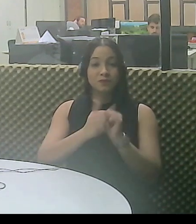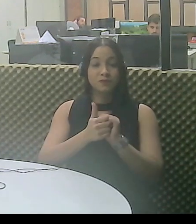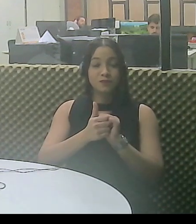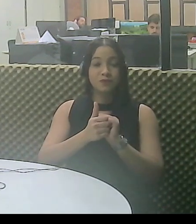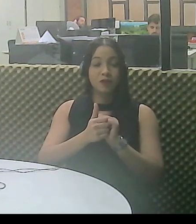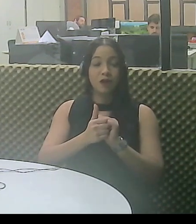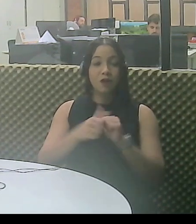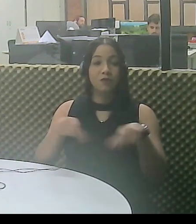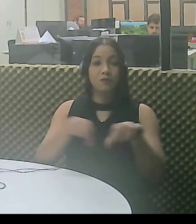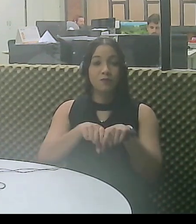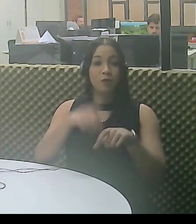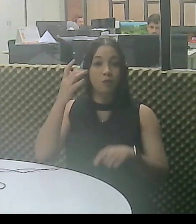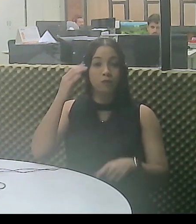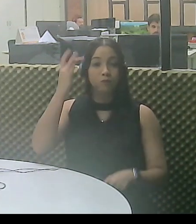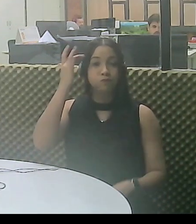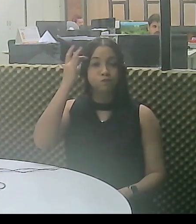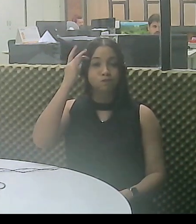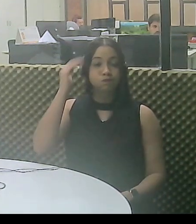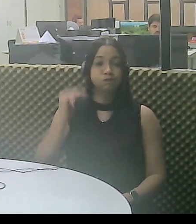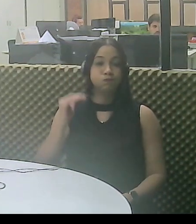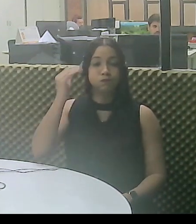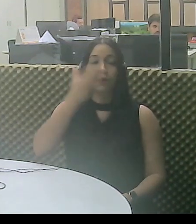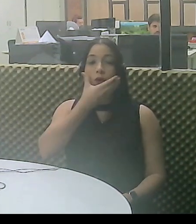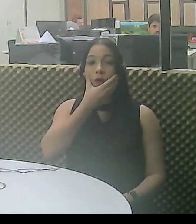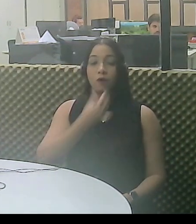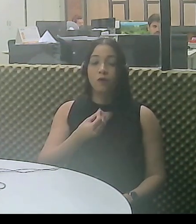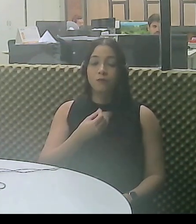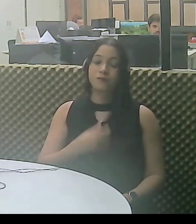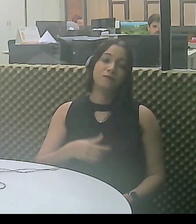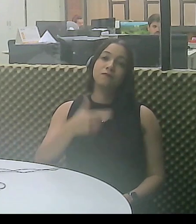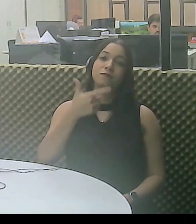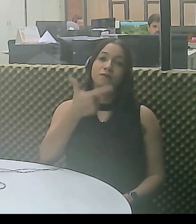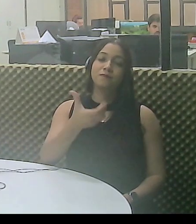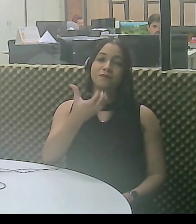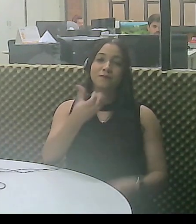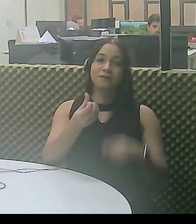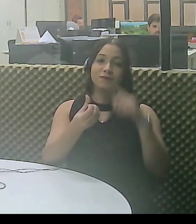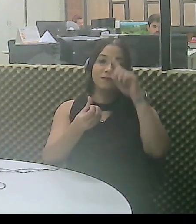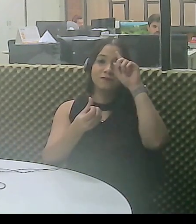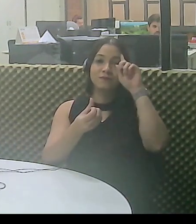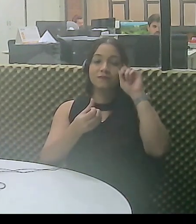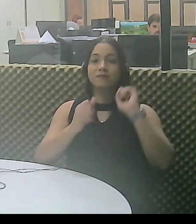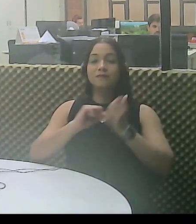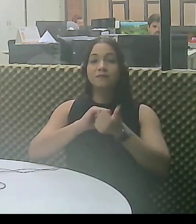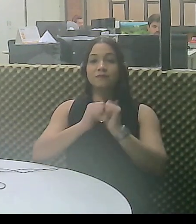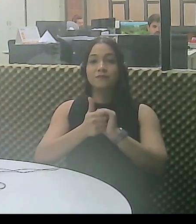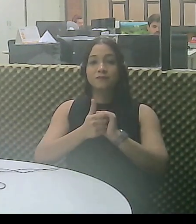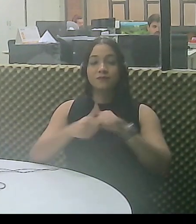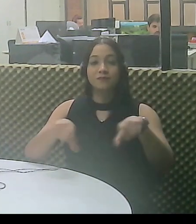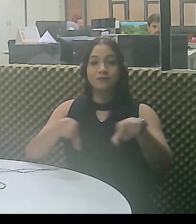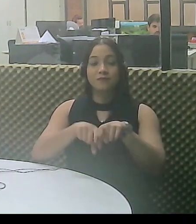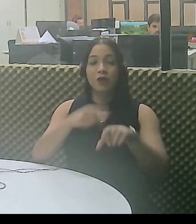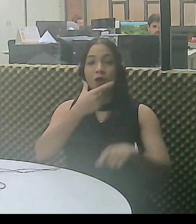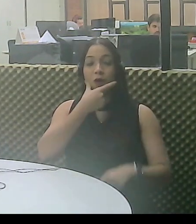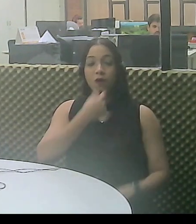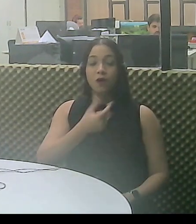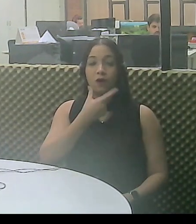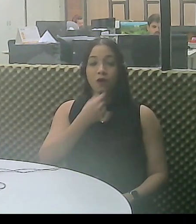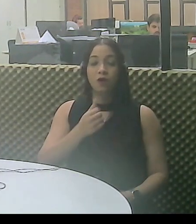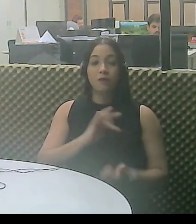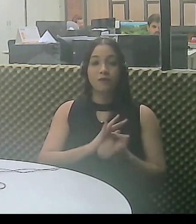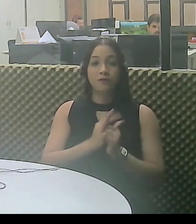futsal adulto masculino a vigésima vigésima sexta Copa Futebol de futsal adulto masculino